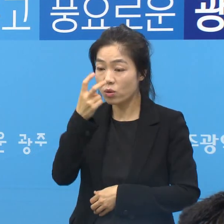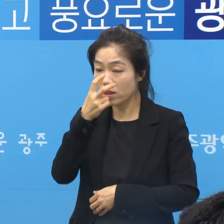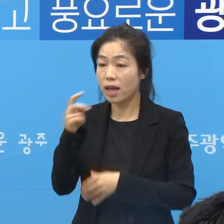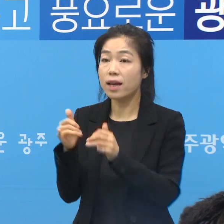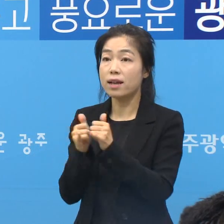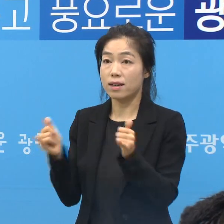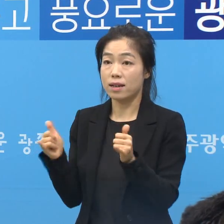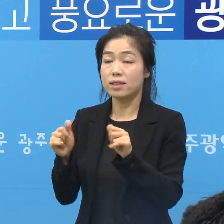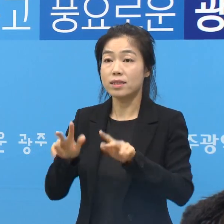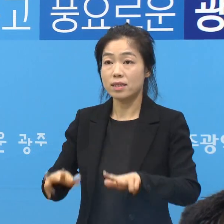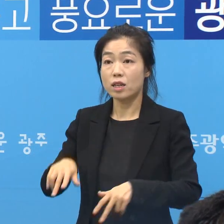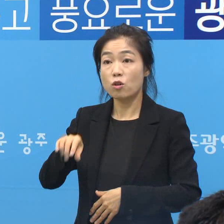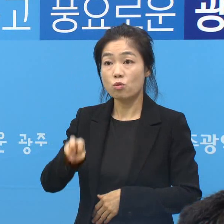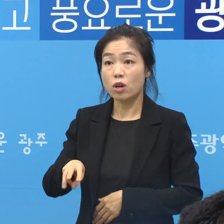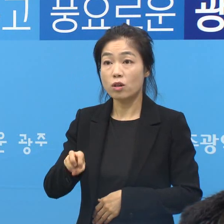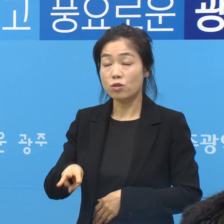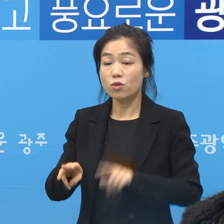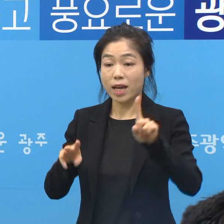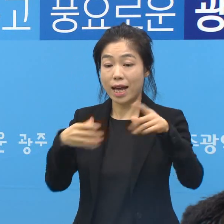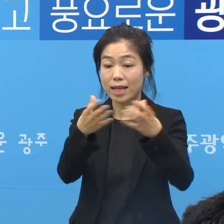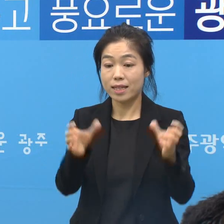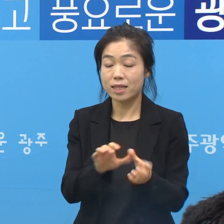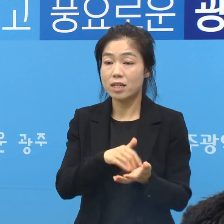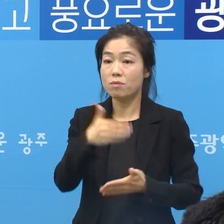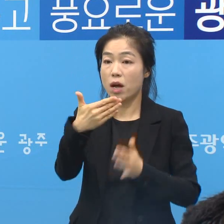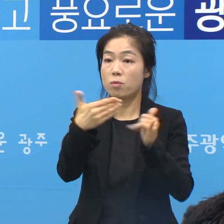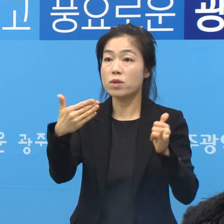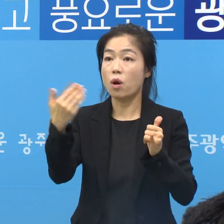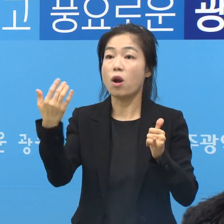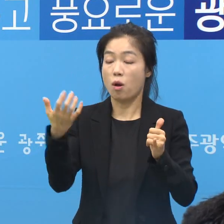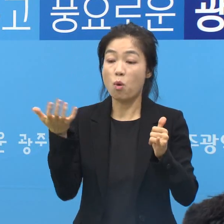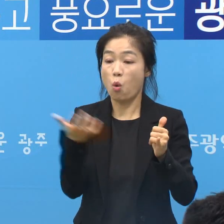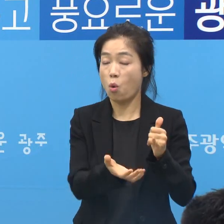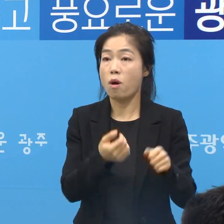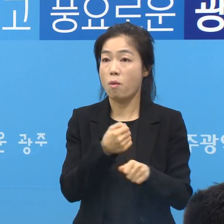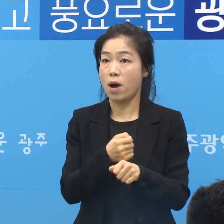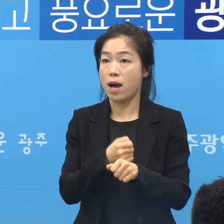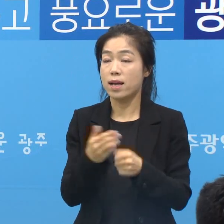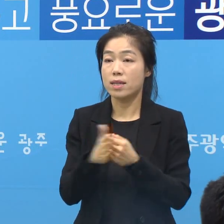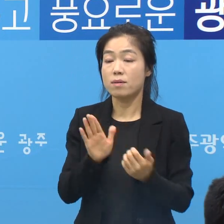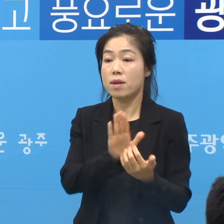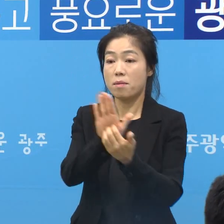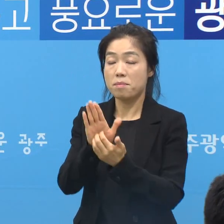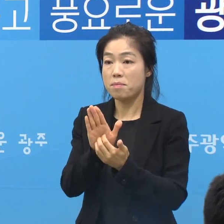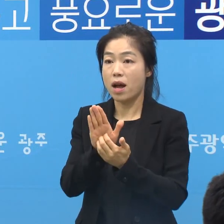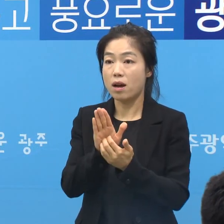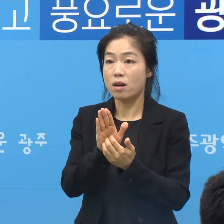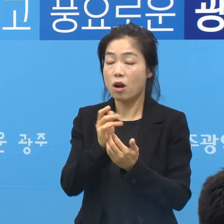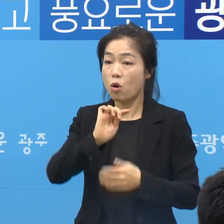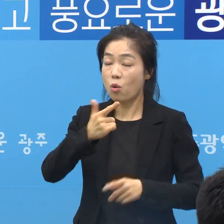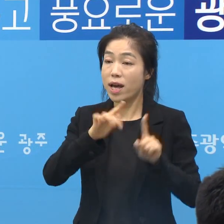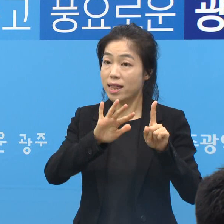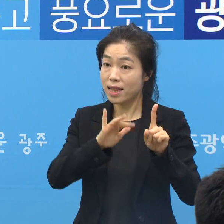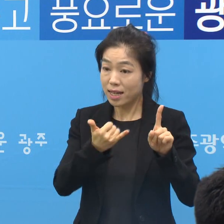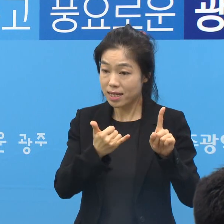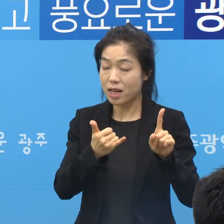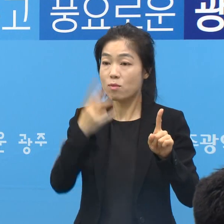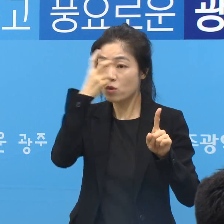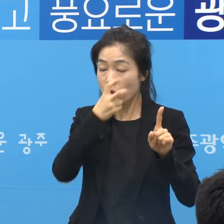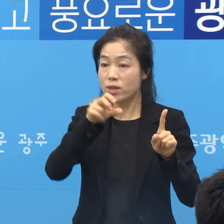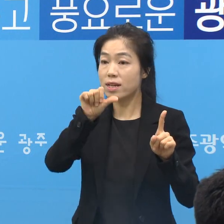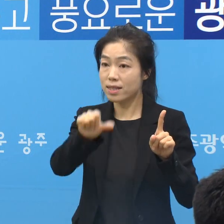역학조사관도 지금 광주에 한 팀 9명이 와 있습니다. 그러니까 방역관 1명, 조사관